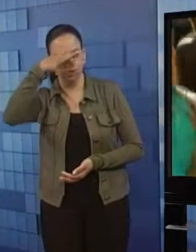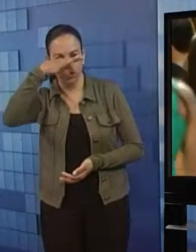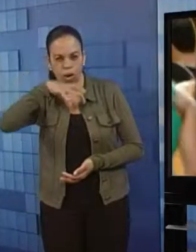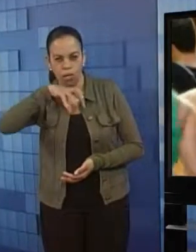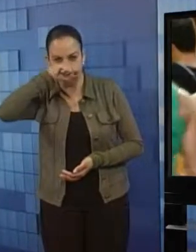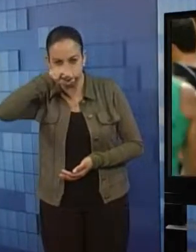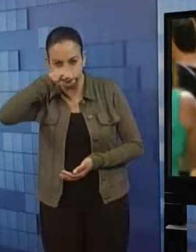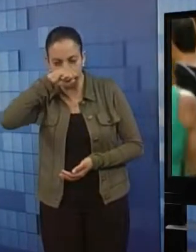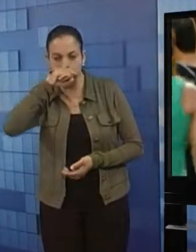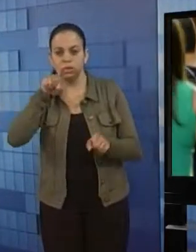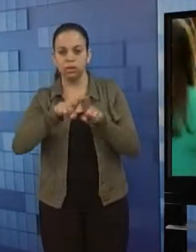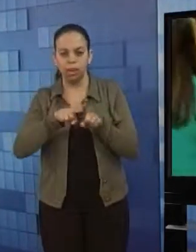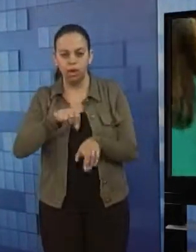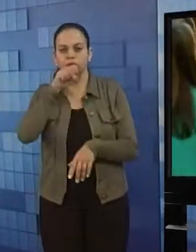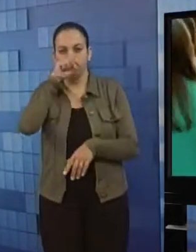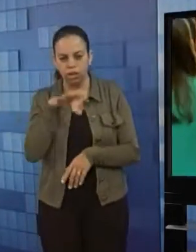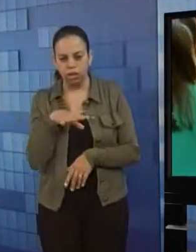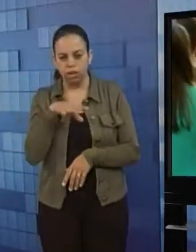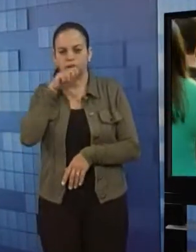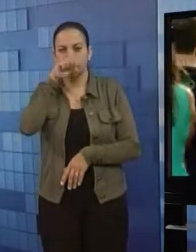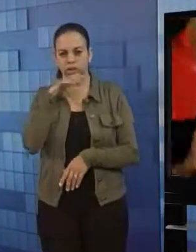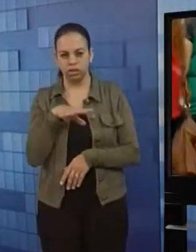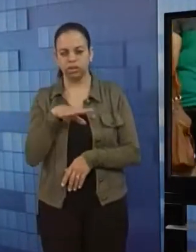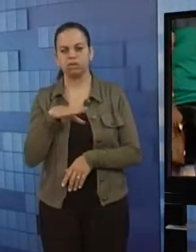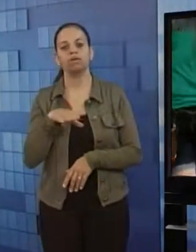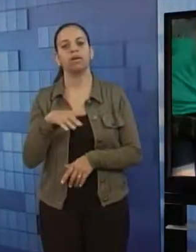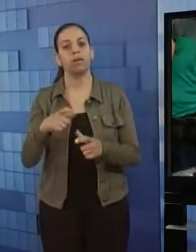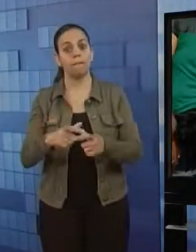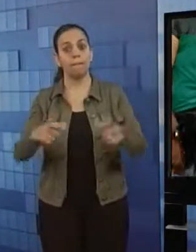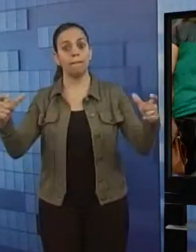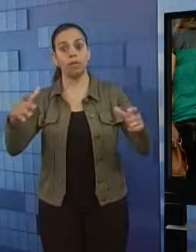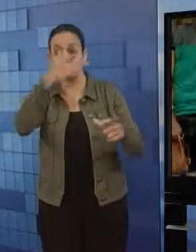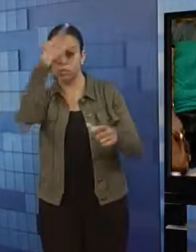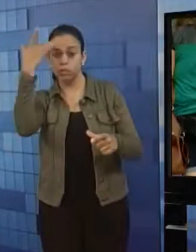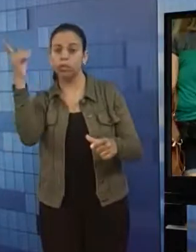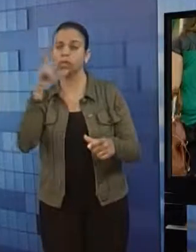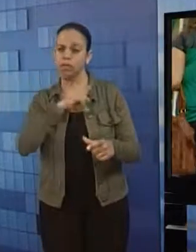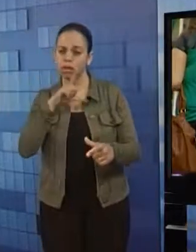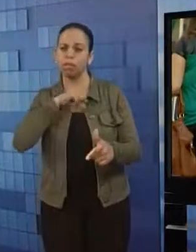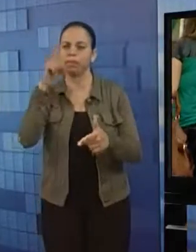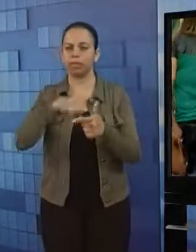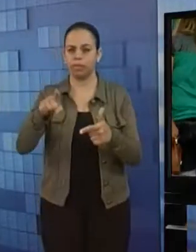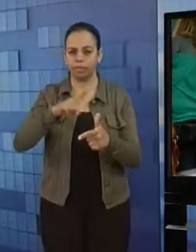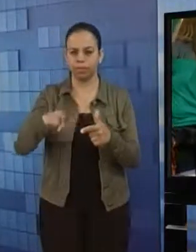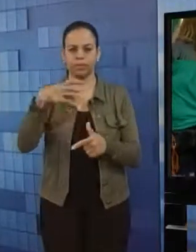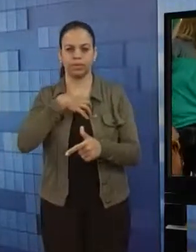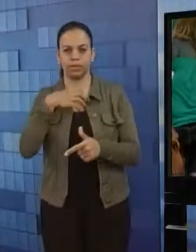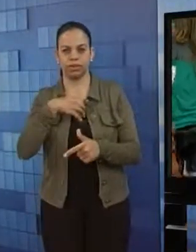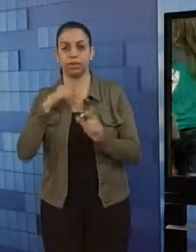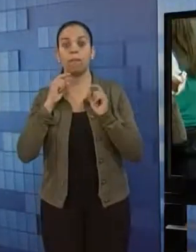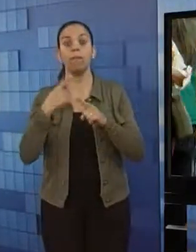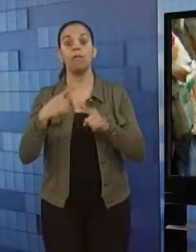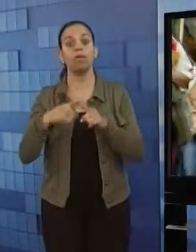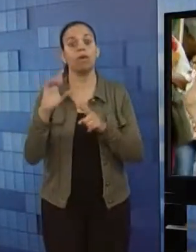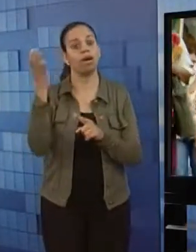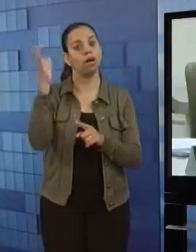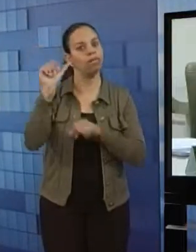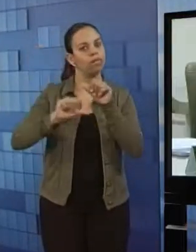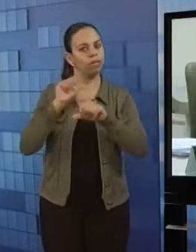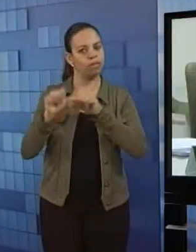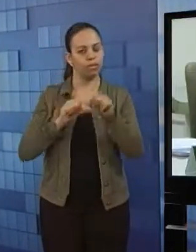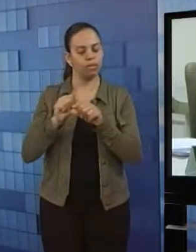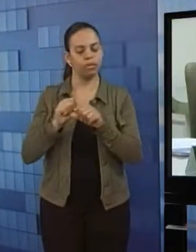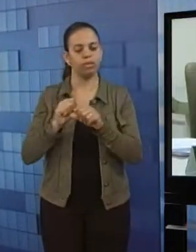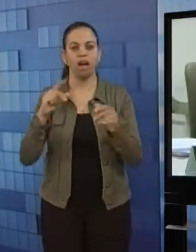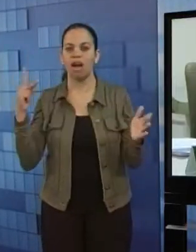Coriza, nariz entupido e espirros frequentes. São poucas as pessoas que não têm algum destes sintomas com a variação climática.